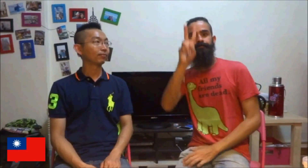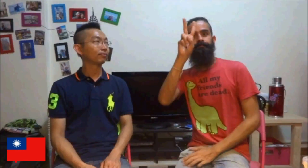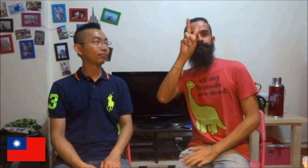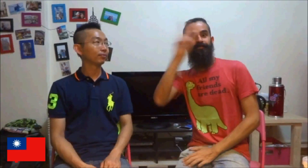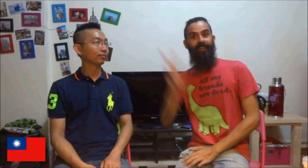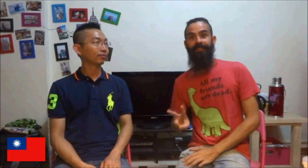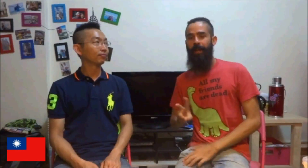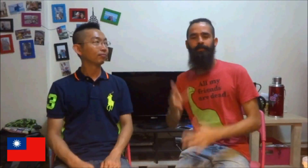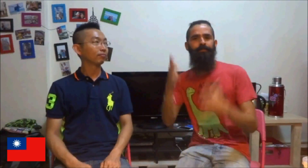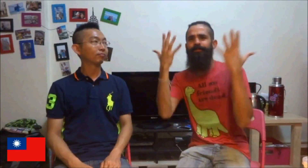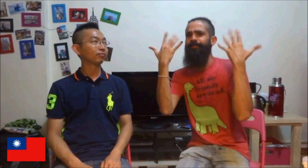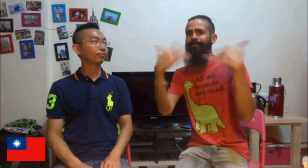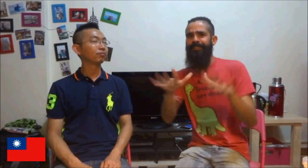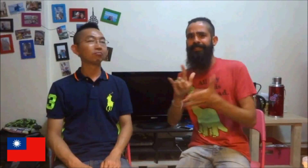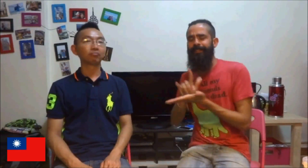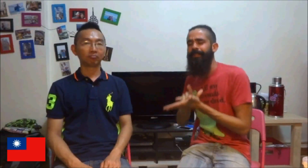suis parti du Vietnam